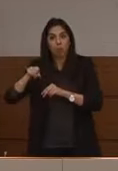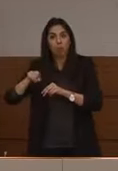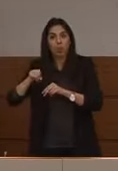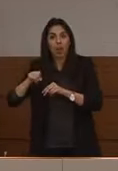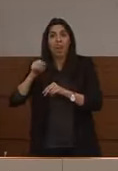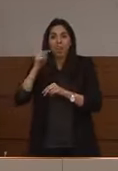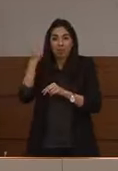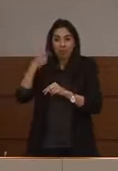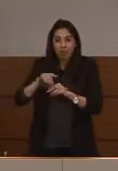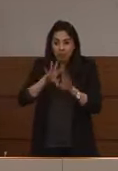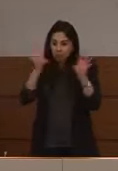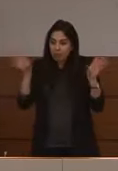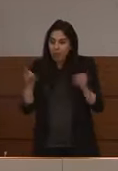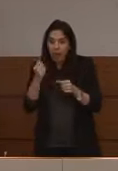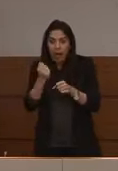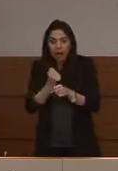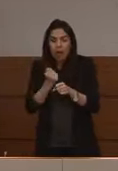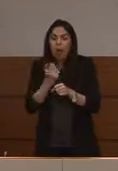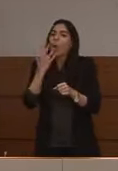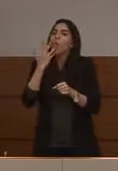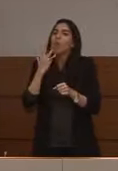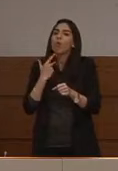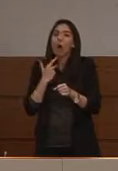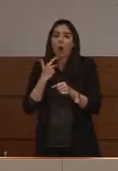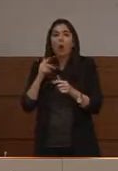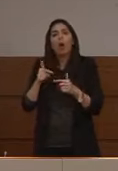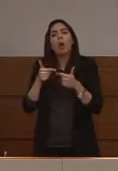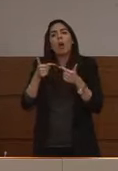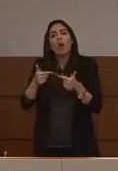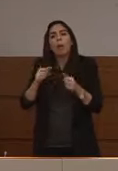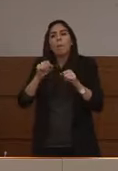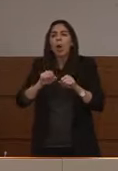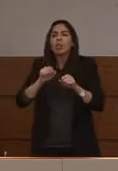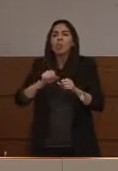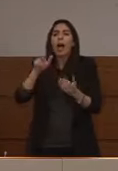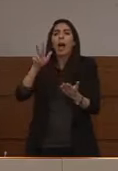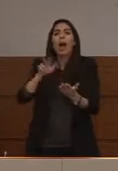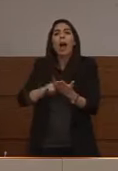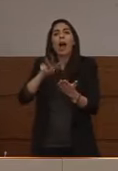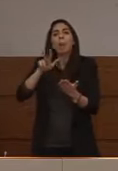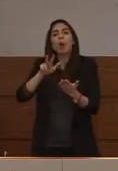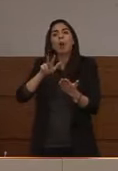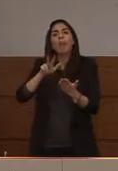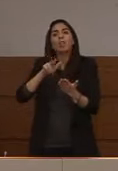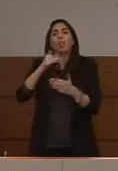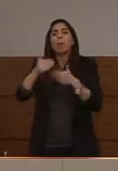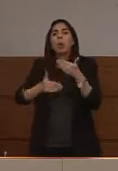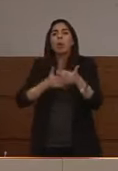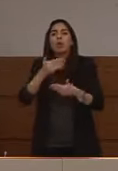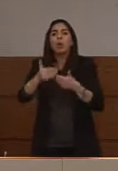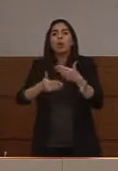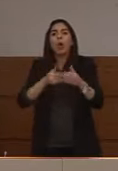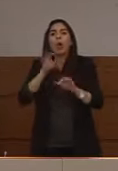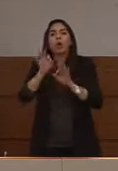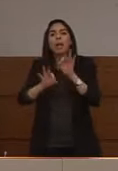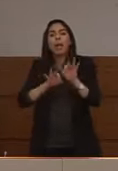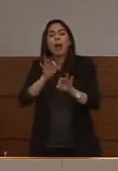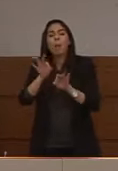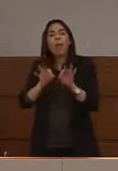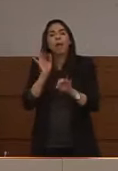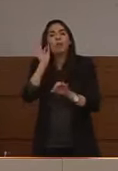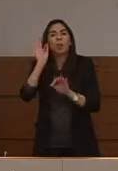di accelerare quella che el'approvazione di protocolli terapeutici per il trattamento